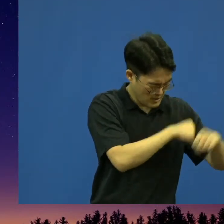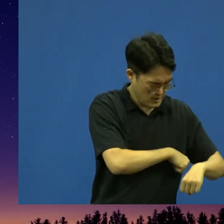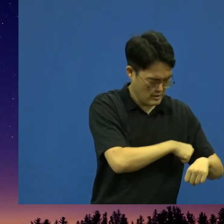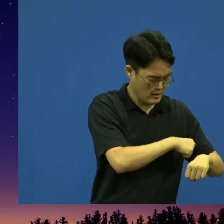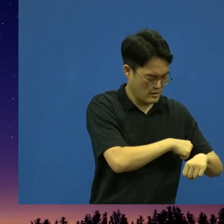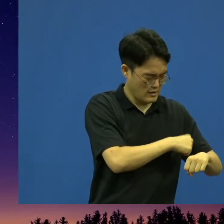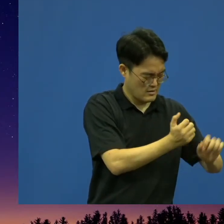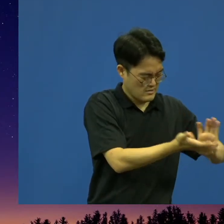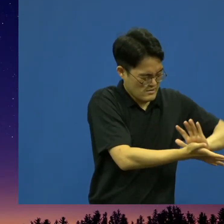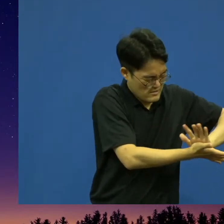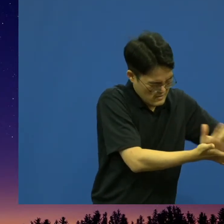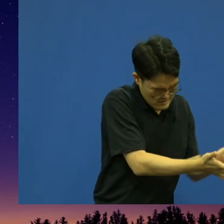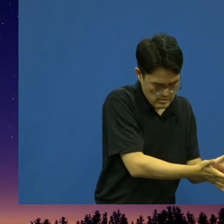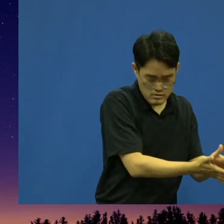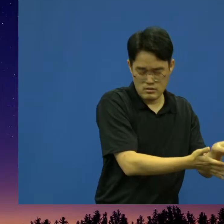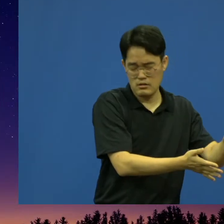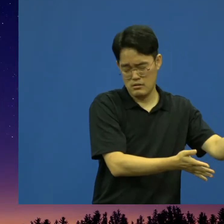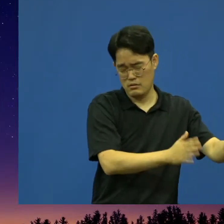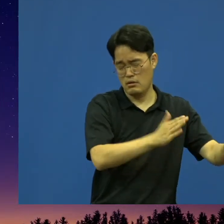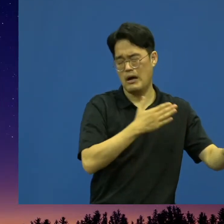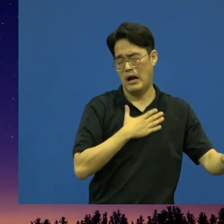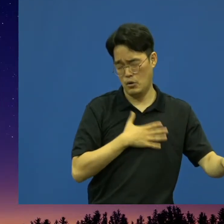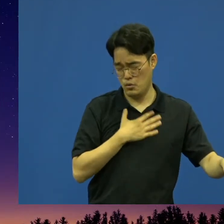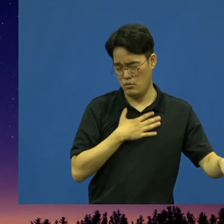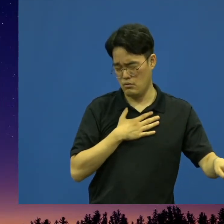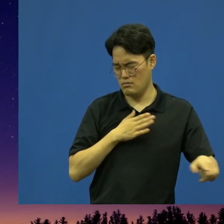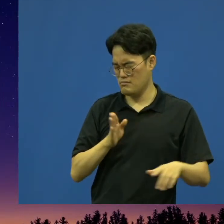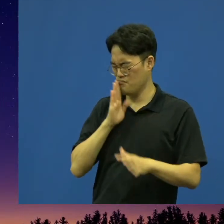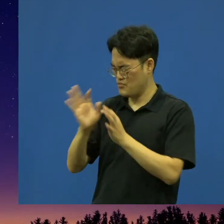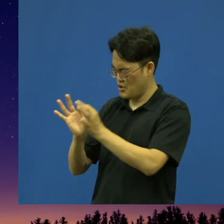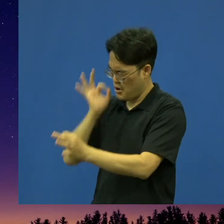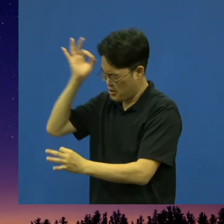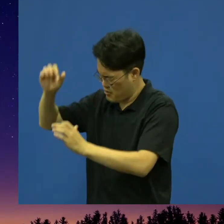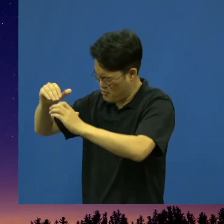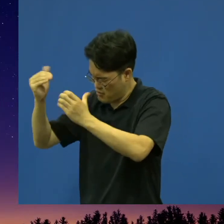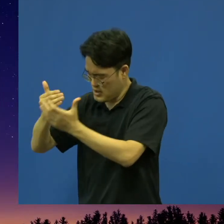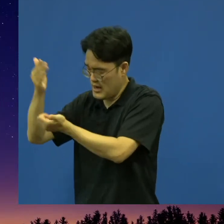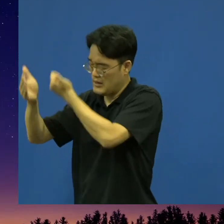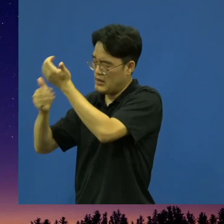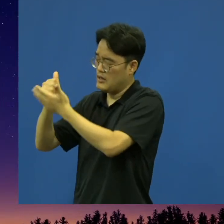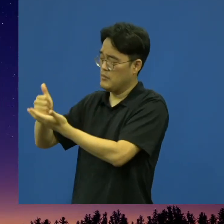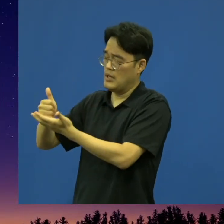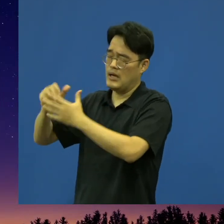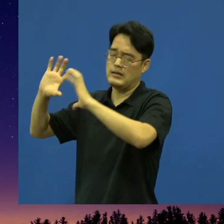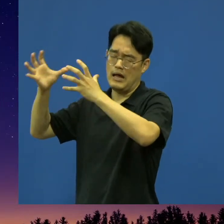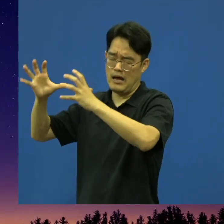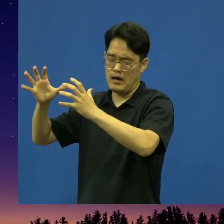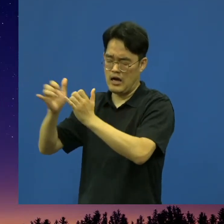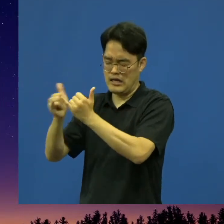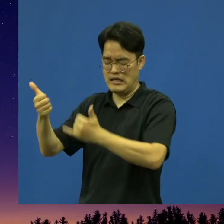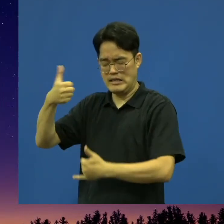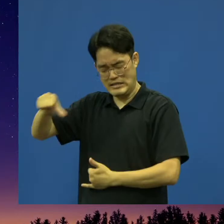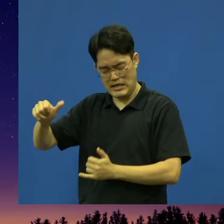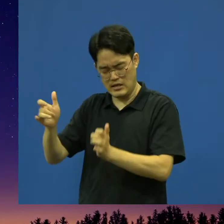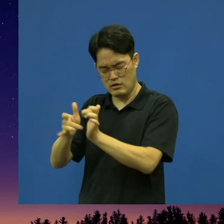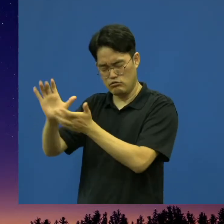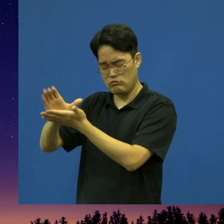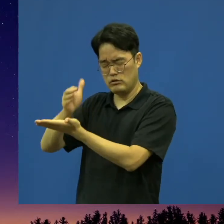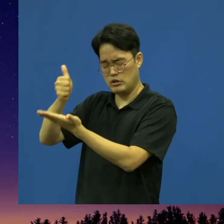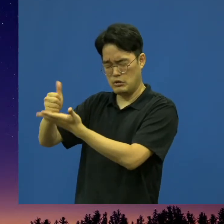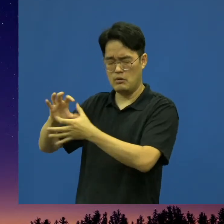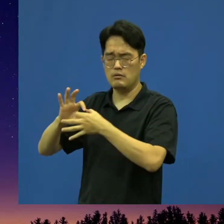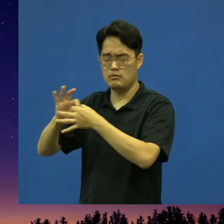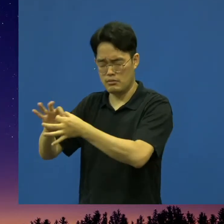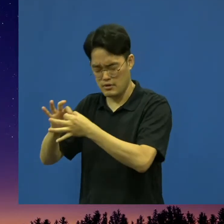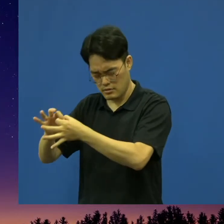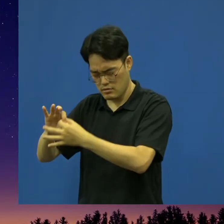참으로 영원하며 완전한 하나님의 나라가 그리스도 안에서 참 티끌 같고